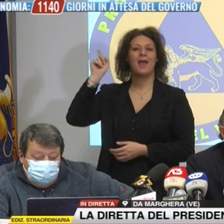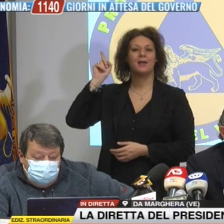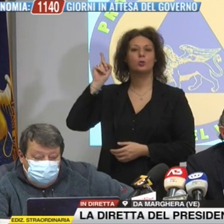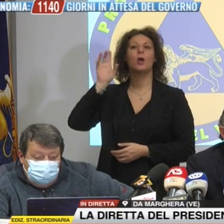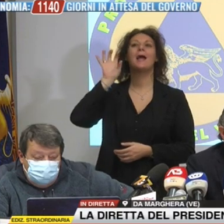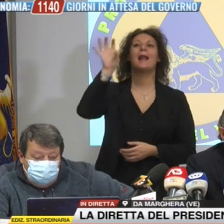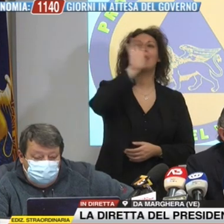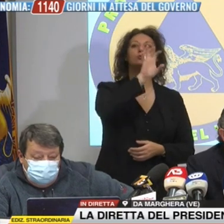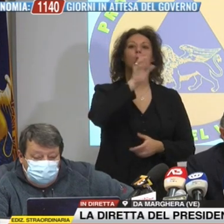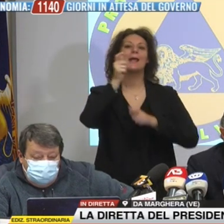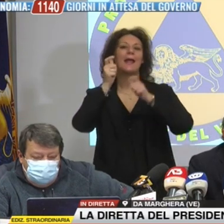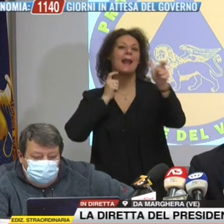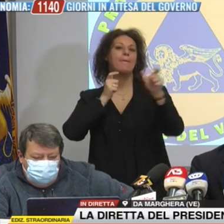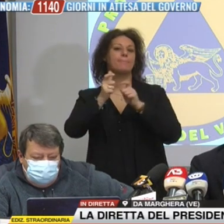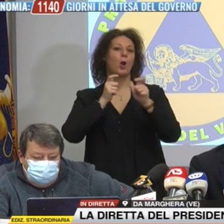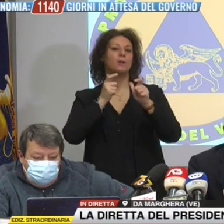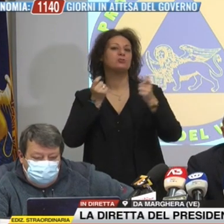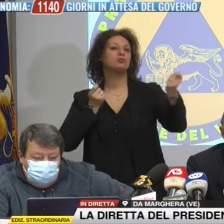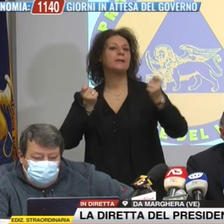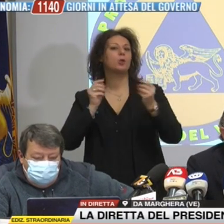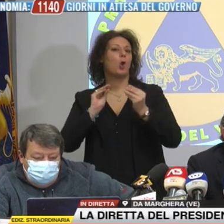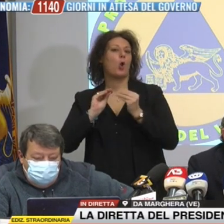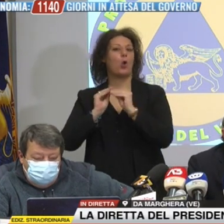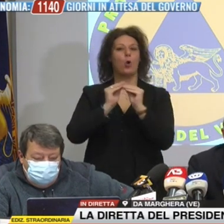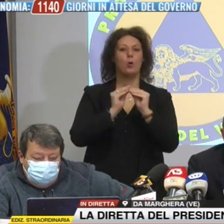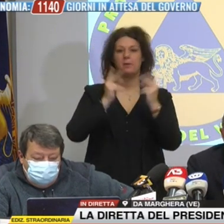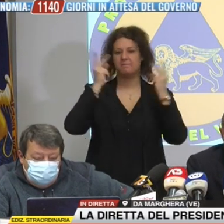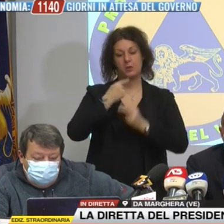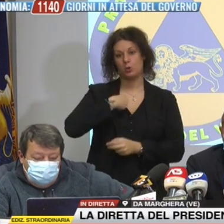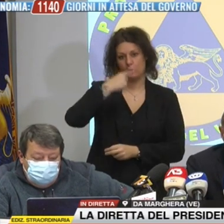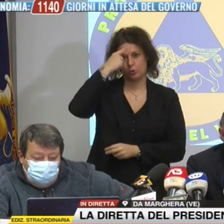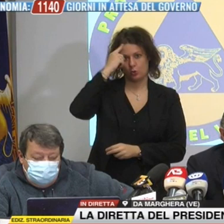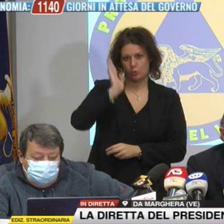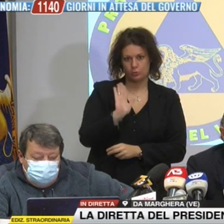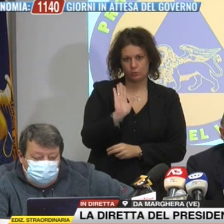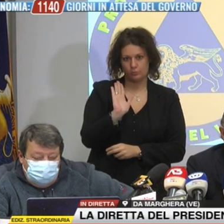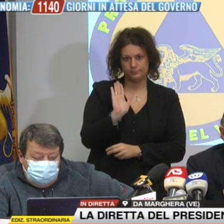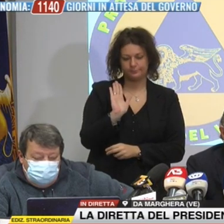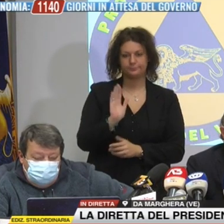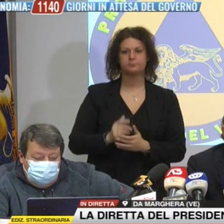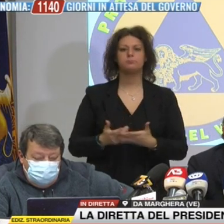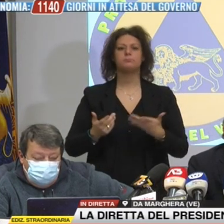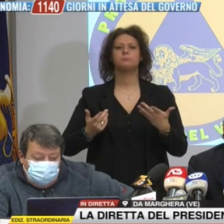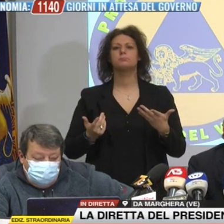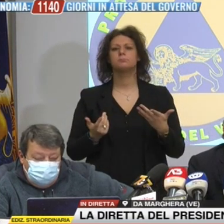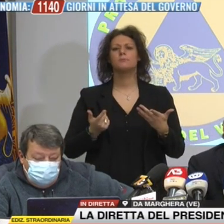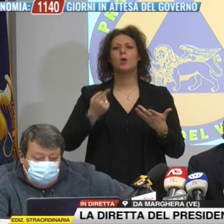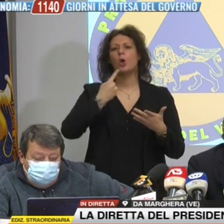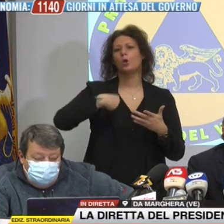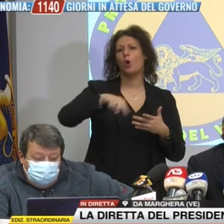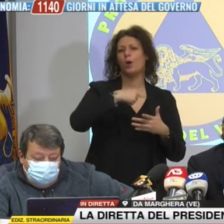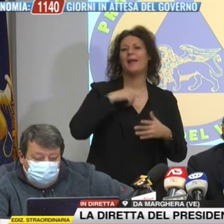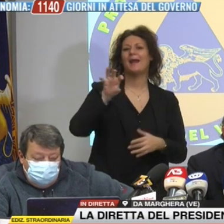regioni. Ma non ne pongo una questione di conflitto, dico giustamente noi siamo un braccio operativo sui